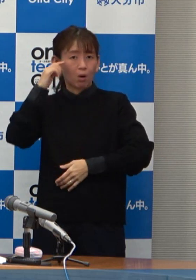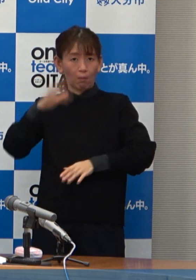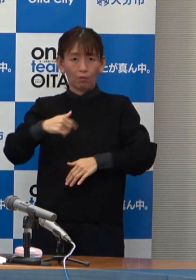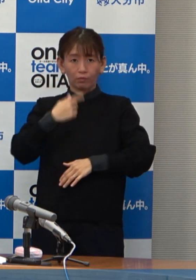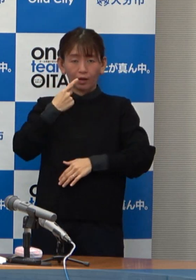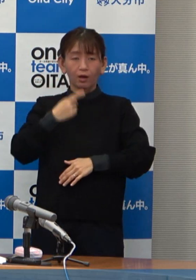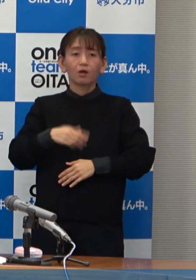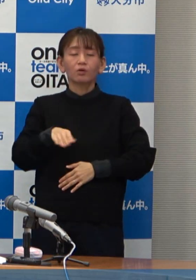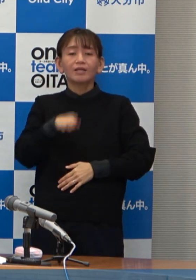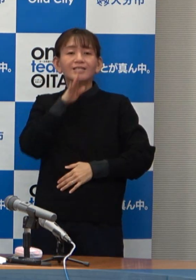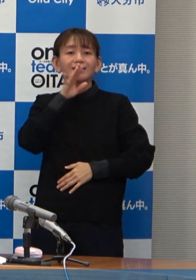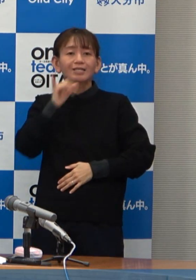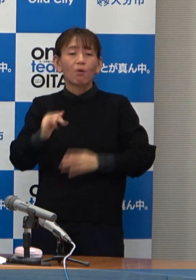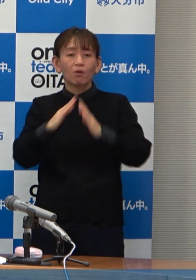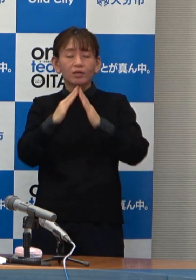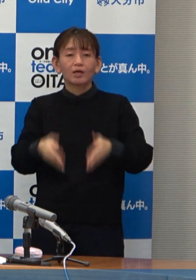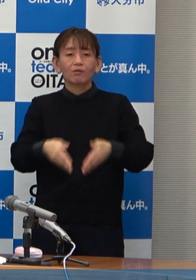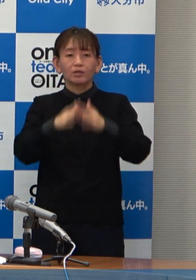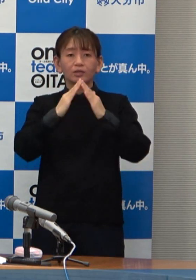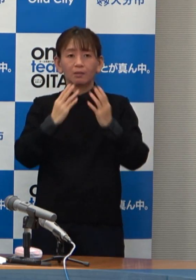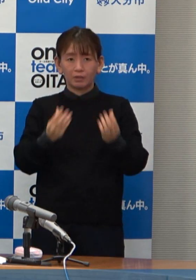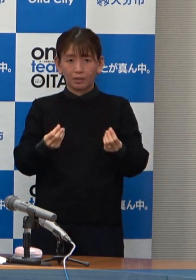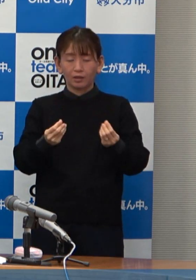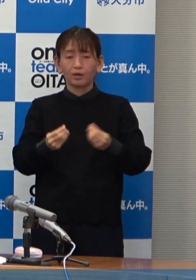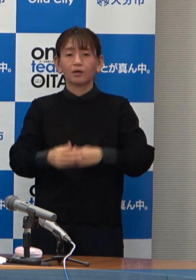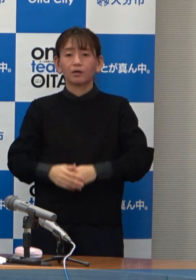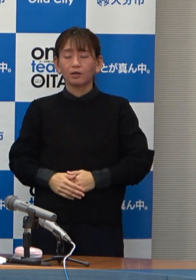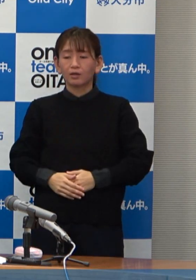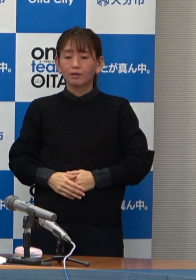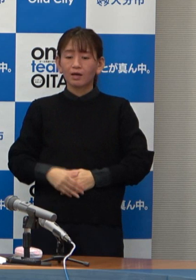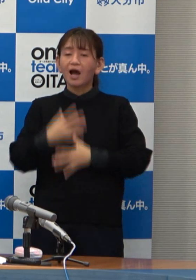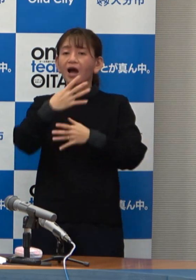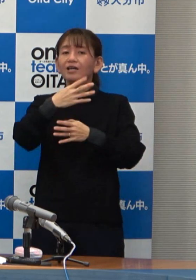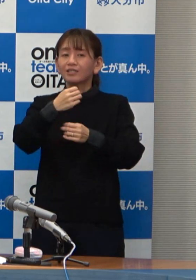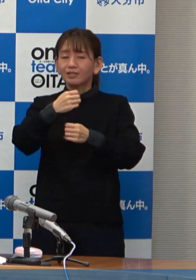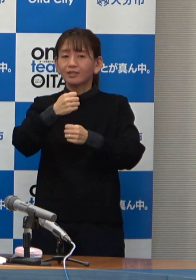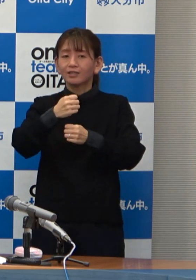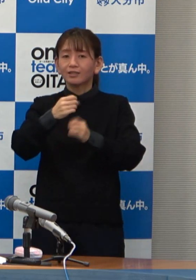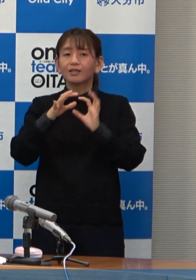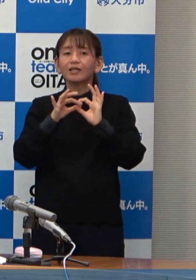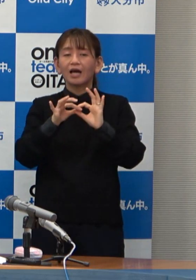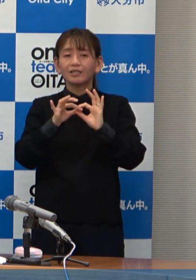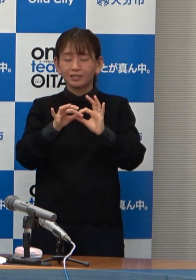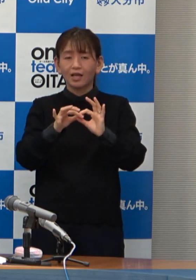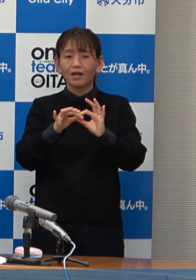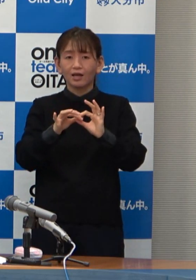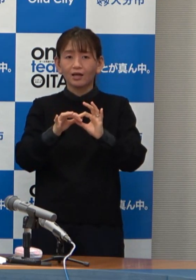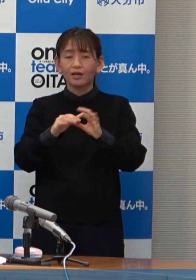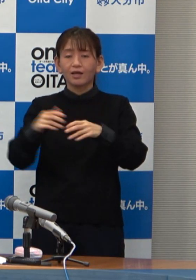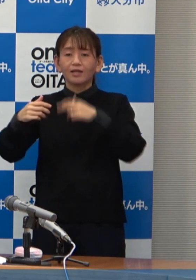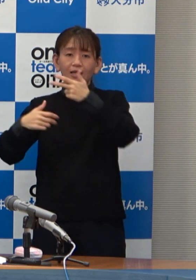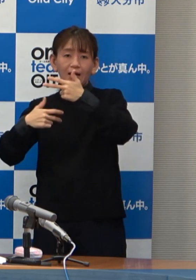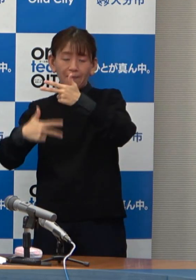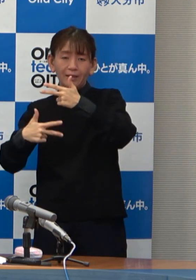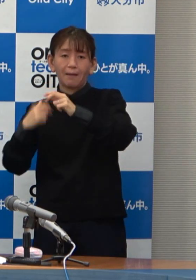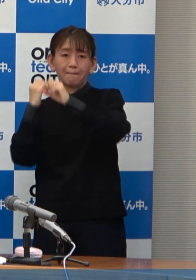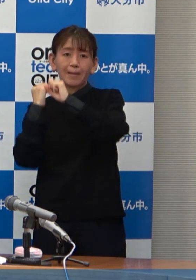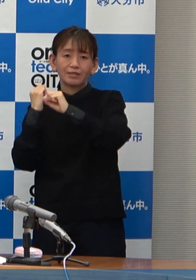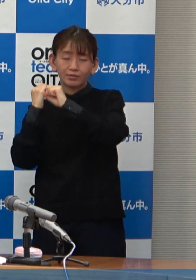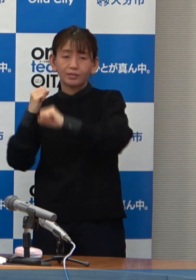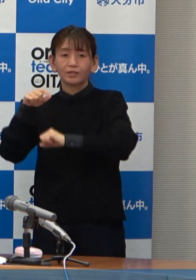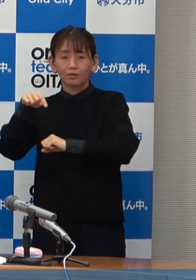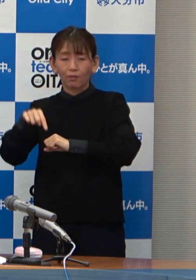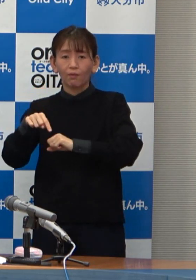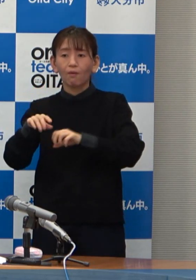委員会を立ち上げましたで日日に関して今ありましたけれども田端祭りをま今